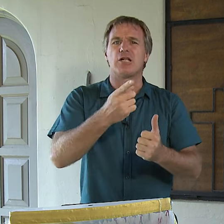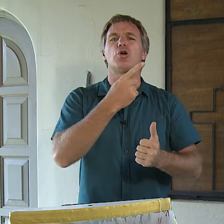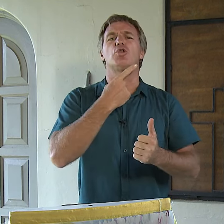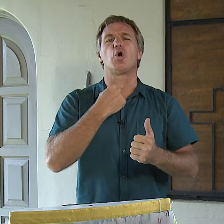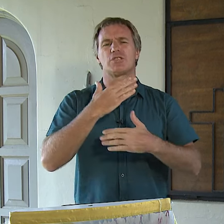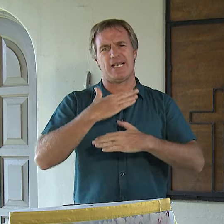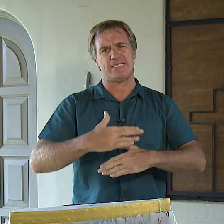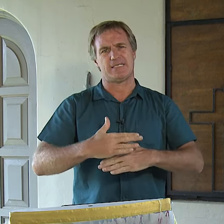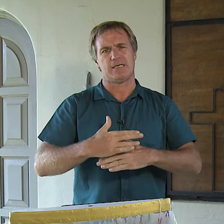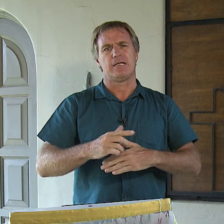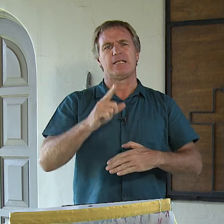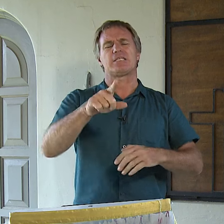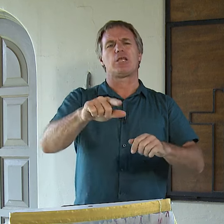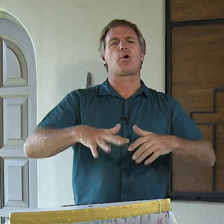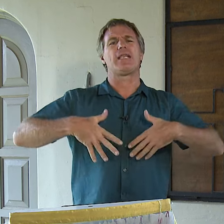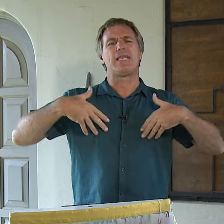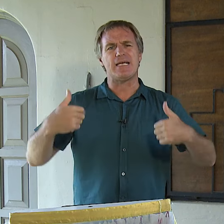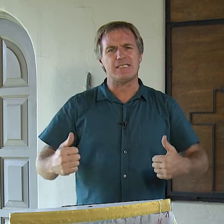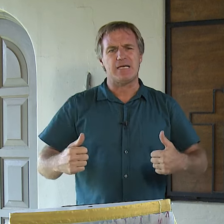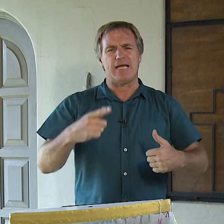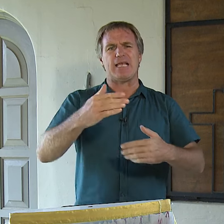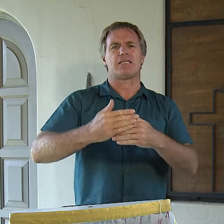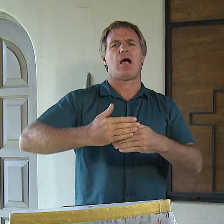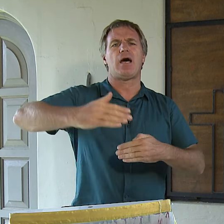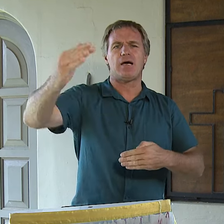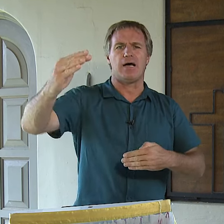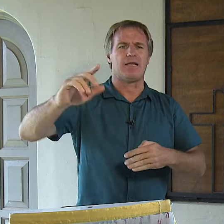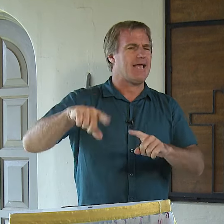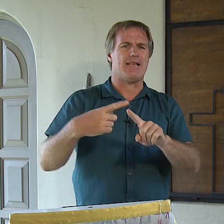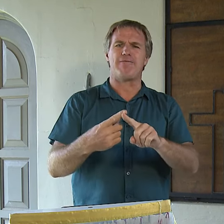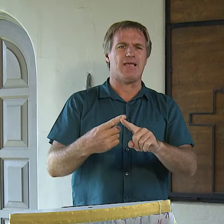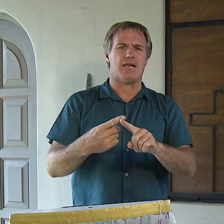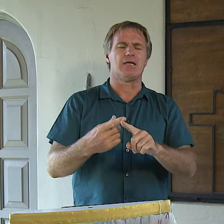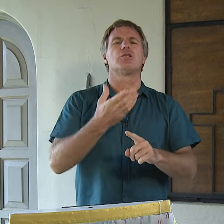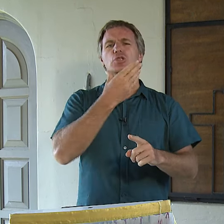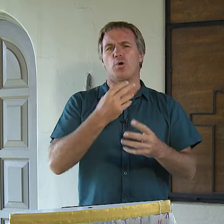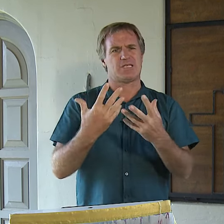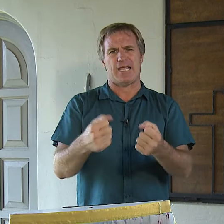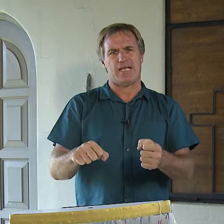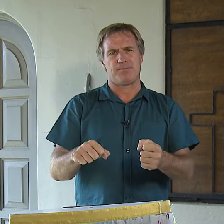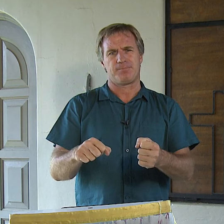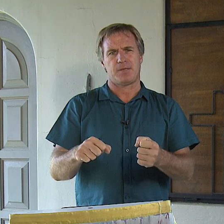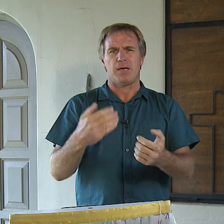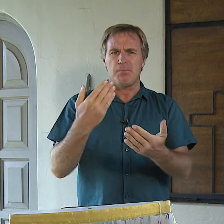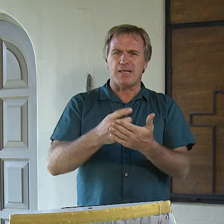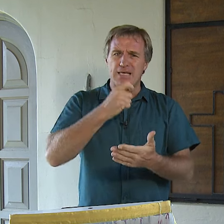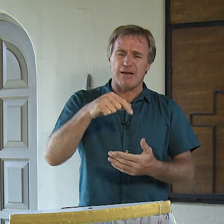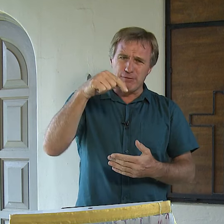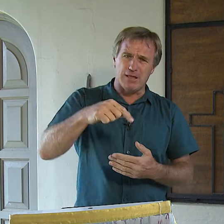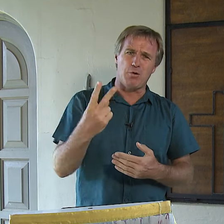jou dors les. Dit sal jou genees en jy sal aangaan en nie weer dors kry nie. Mag die Heere vandag ook